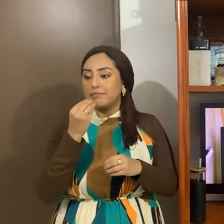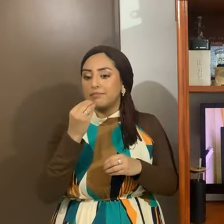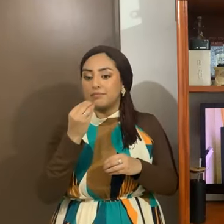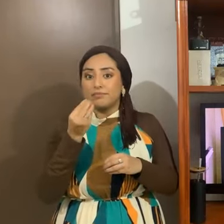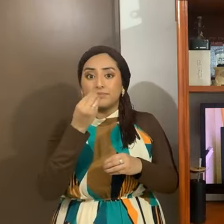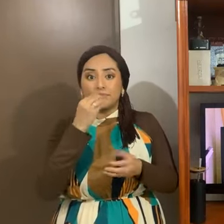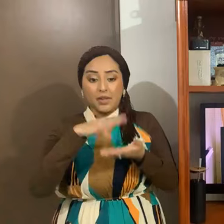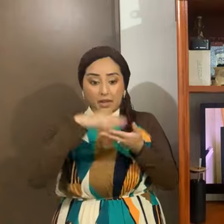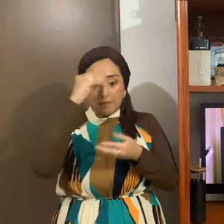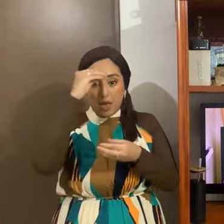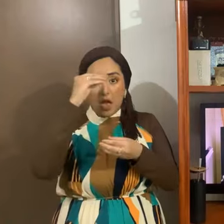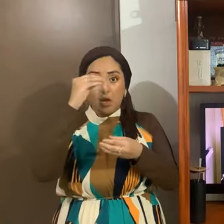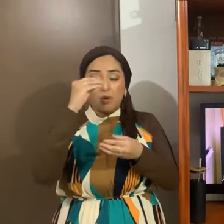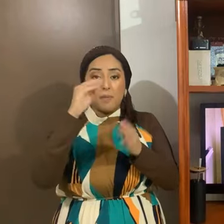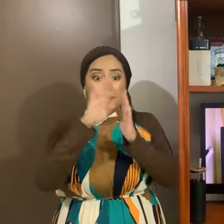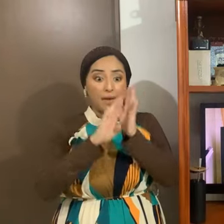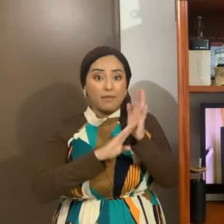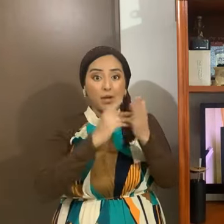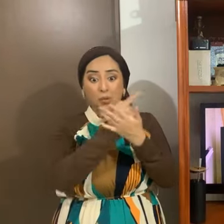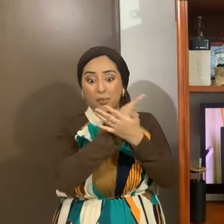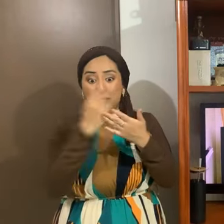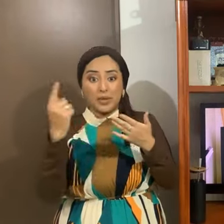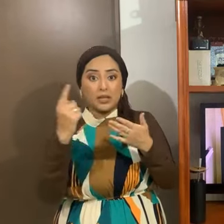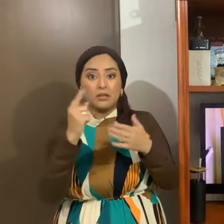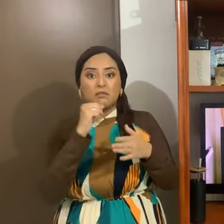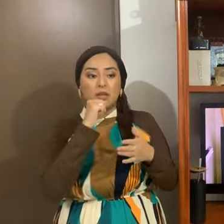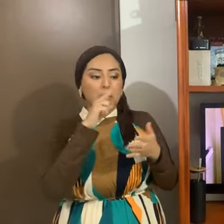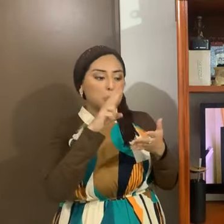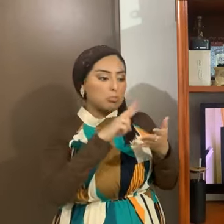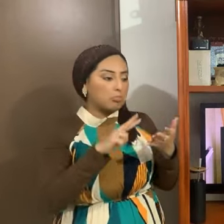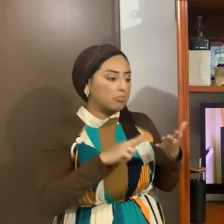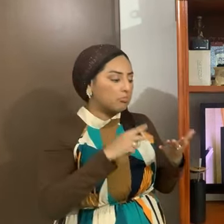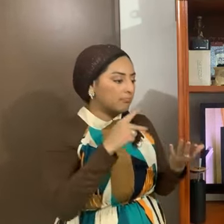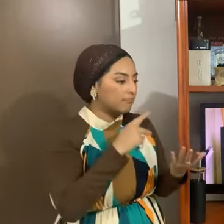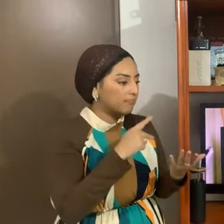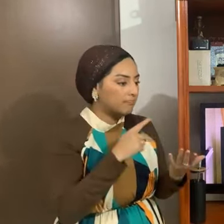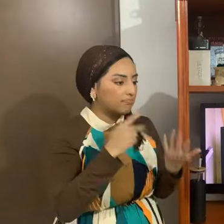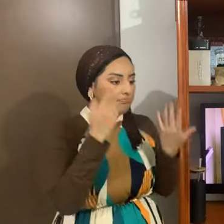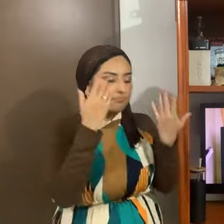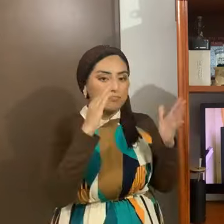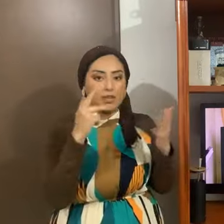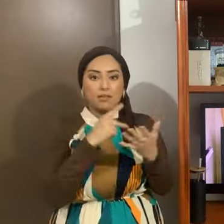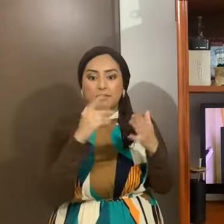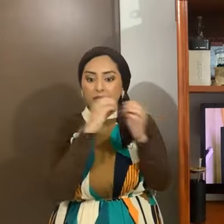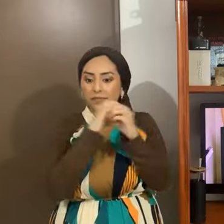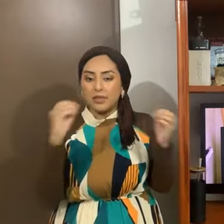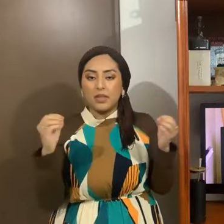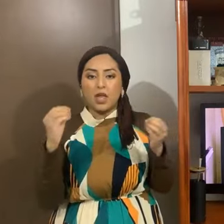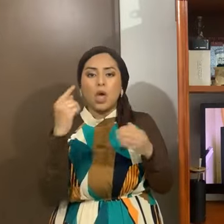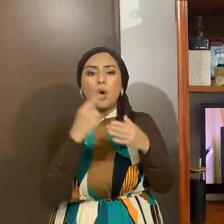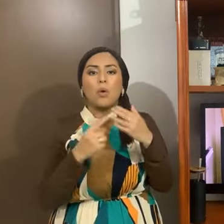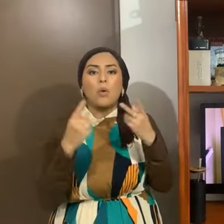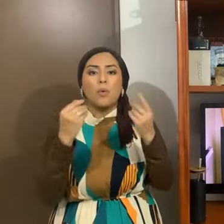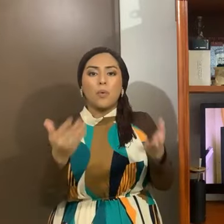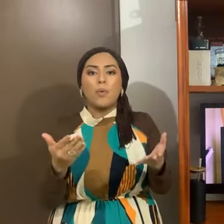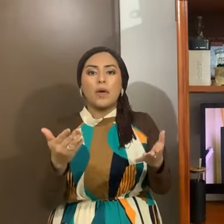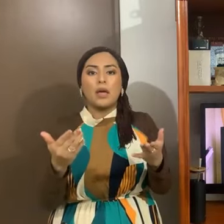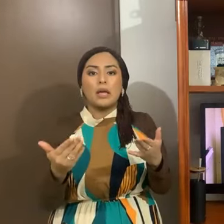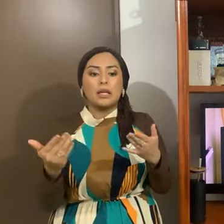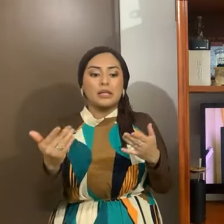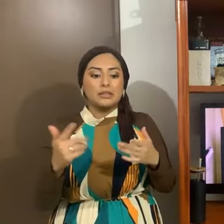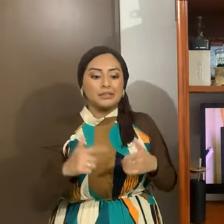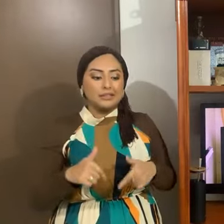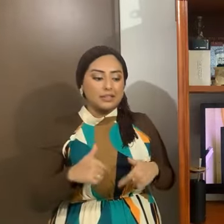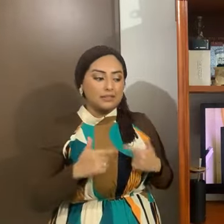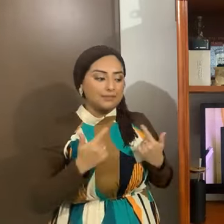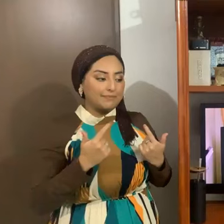en toda la semana no tocas la Biblia, no la agarras, no lees un salmo, no te sabes ninguno de memoria, ¿qué cosecharás? Una vida